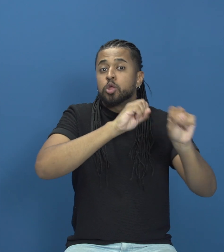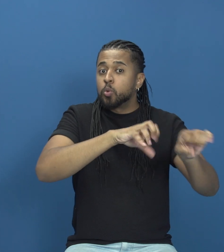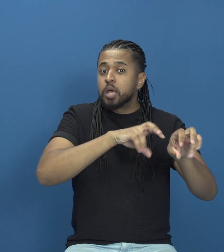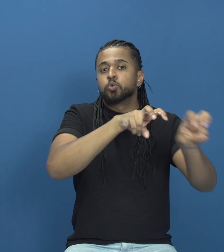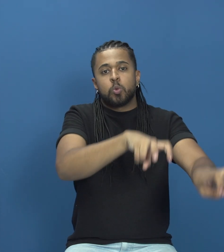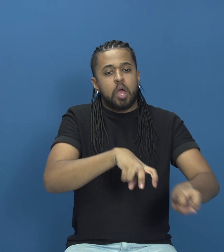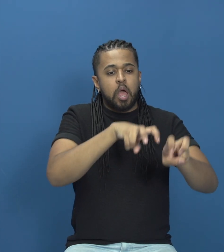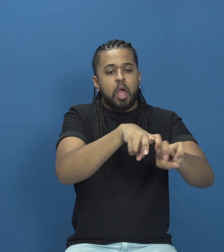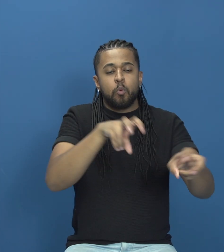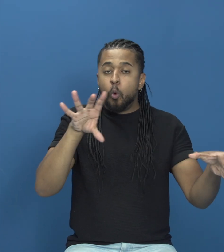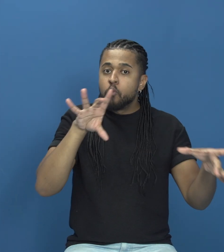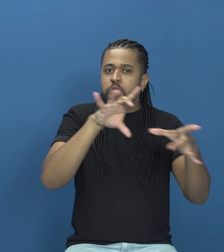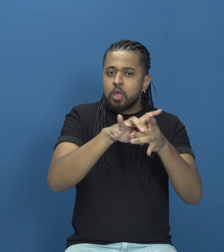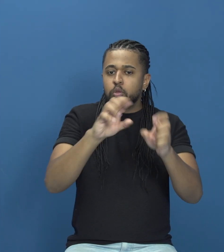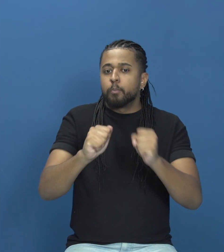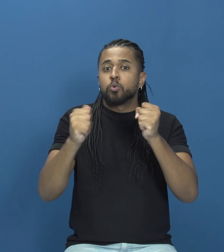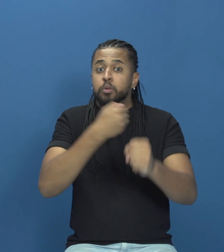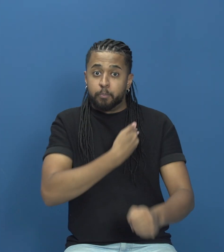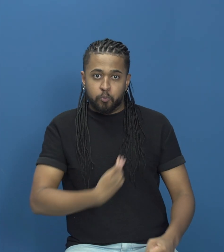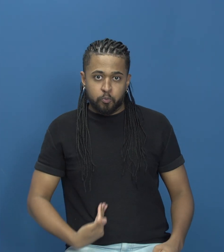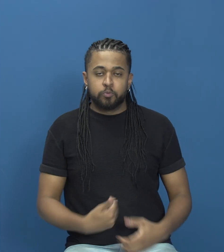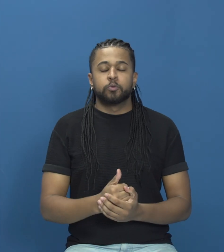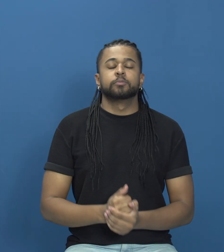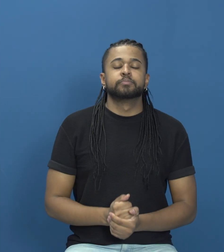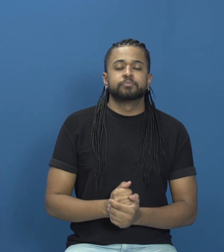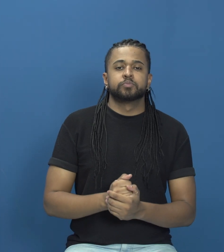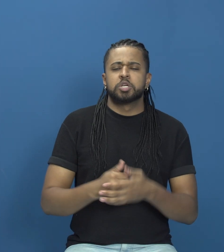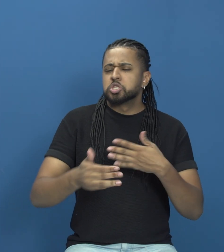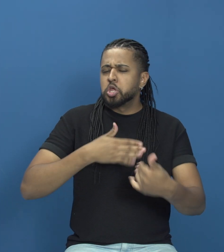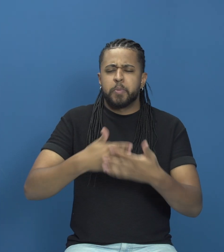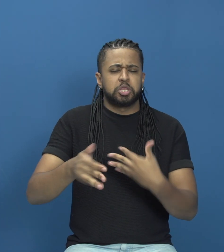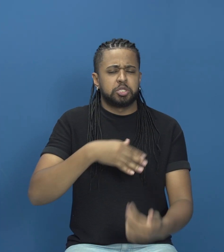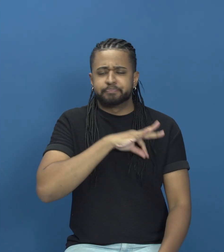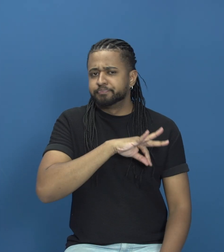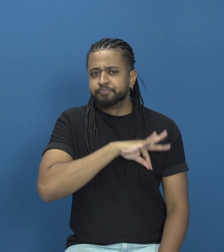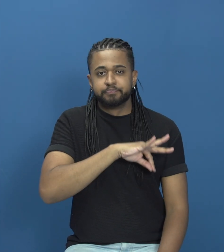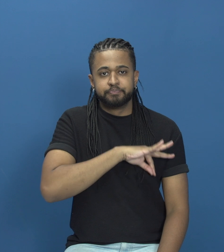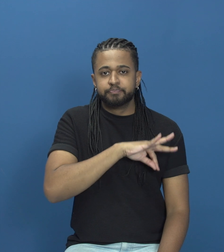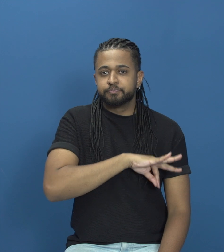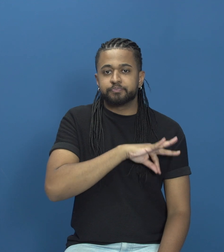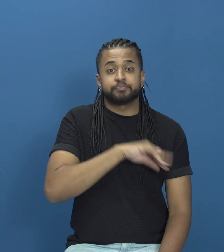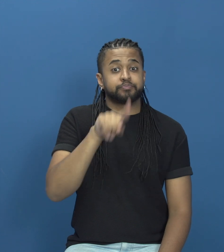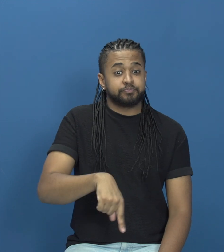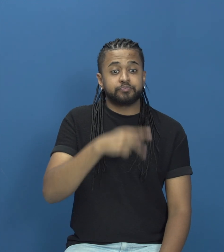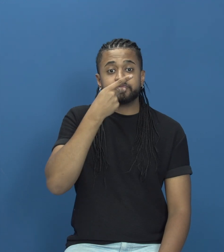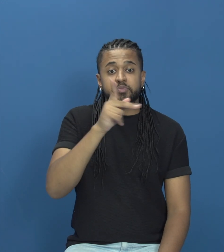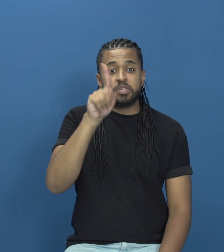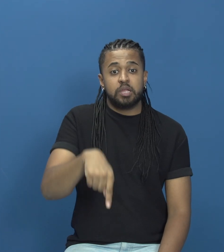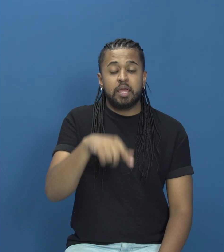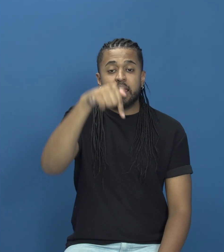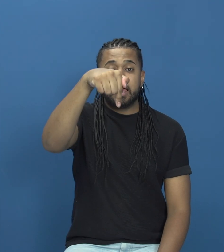educação do campo conveniadas com o poder público, independente da renda, que se